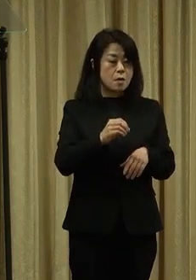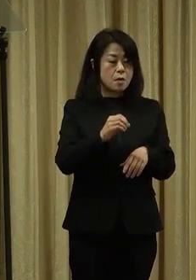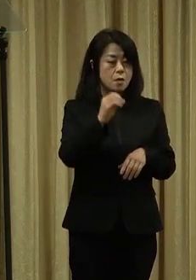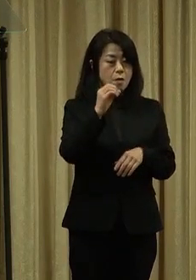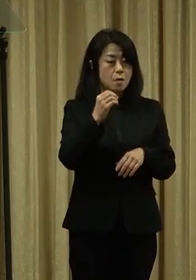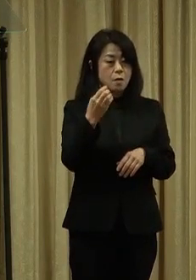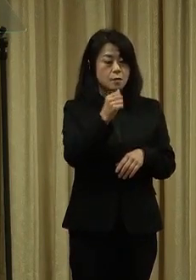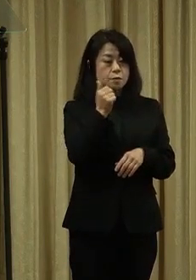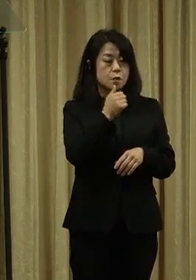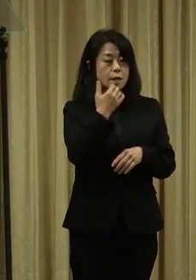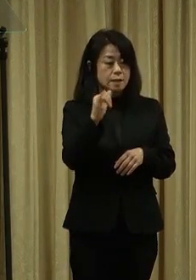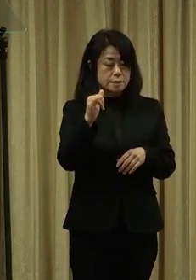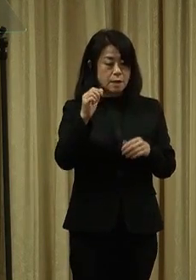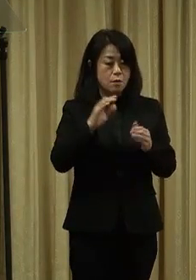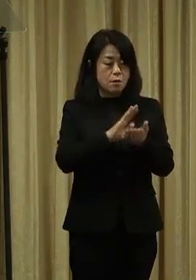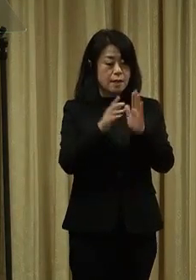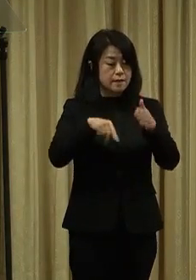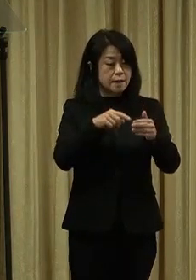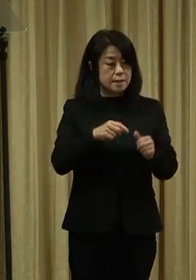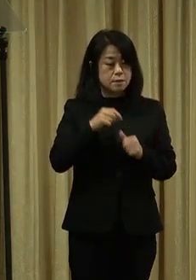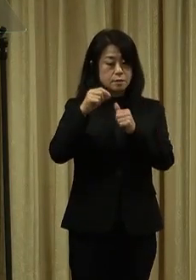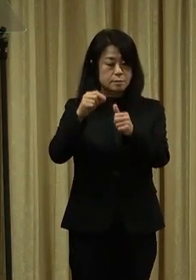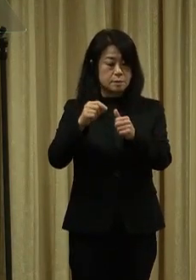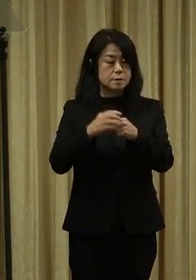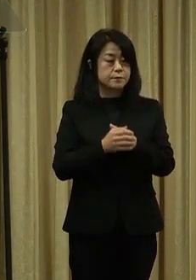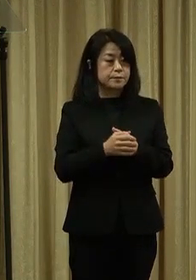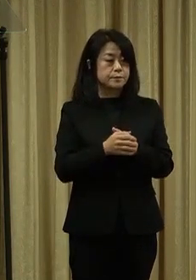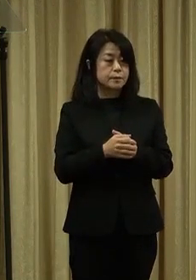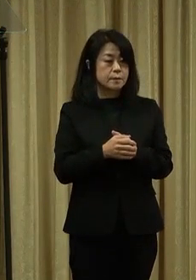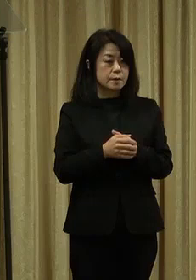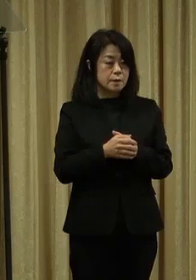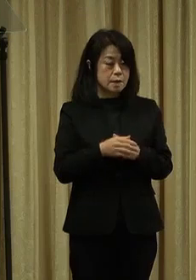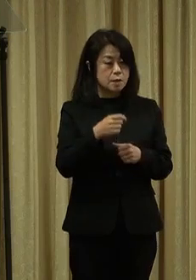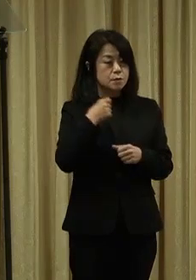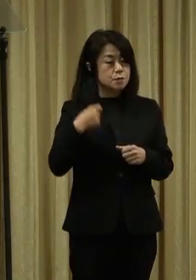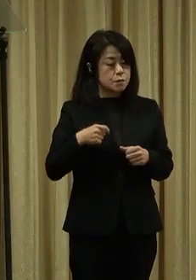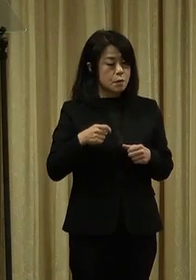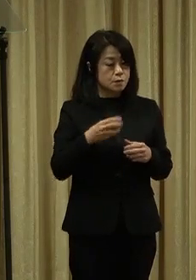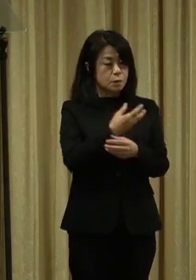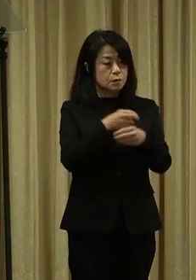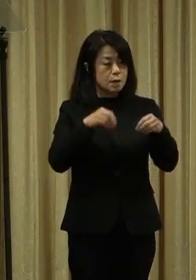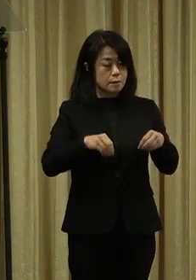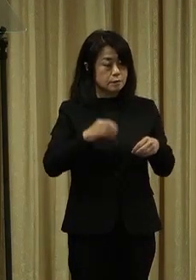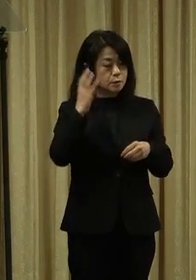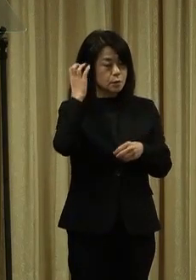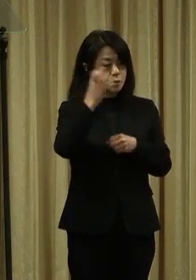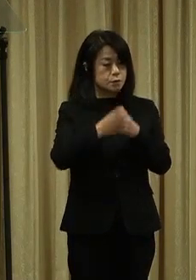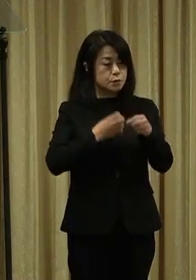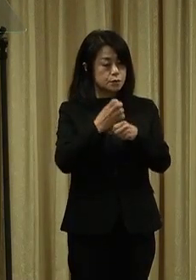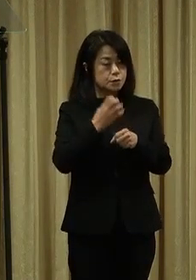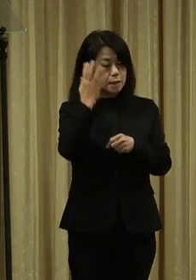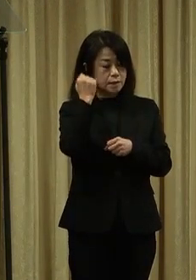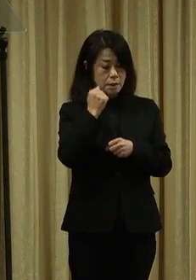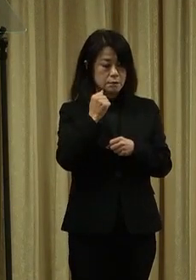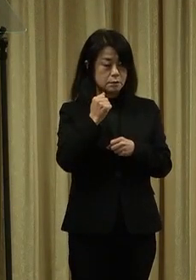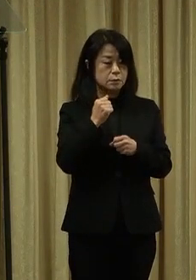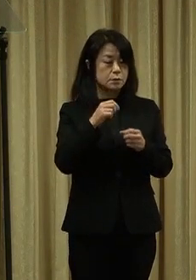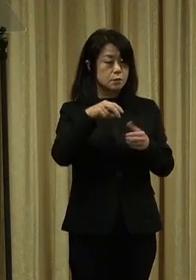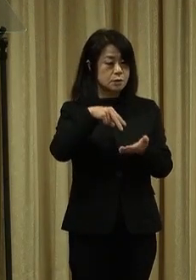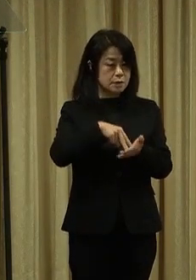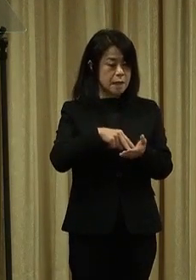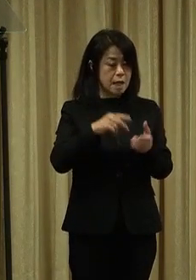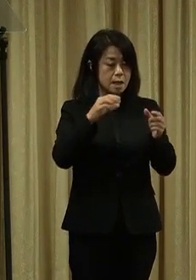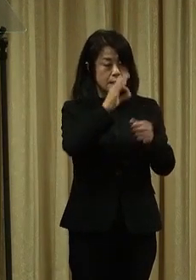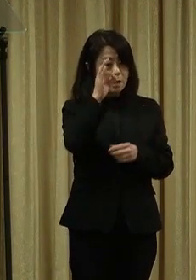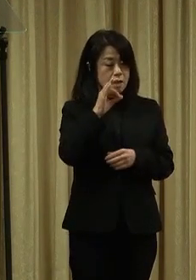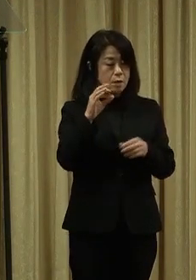聘いたします。このほか遼寧省との友好憲章締結40周年記念の一環として観光 PR イベ